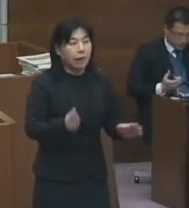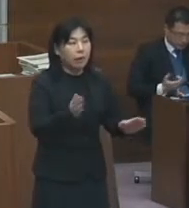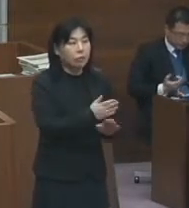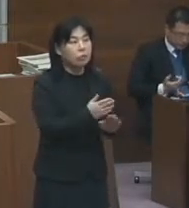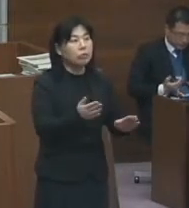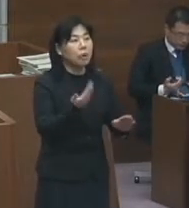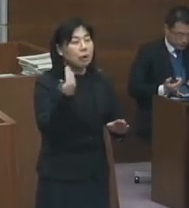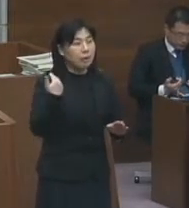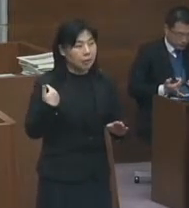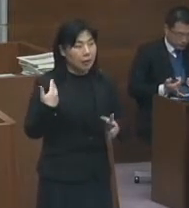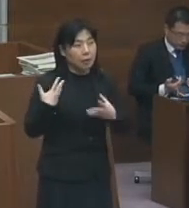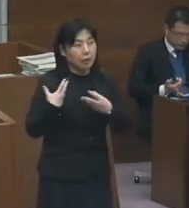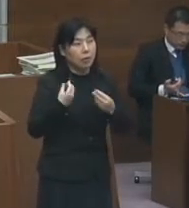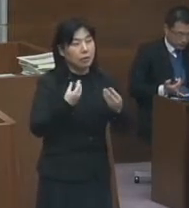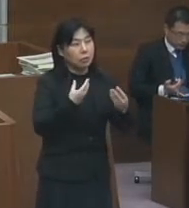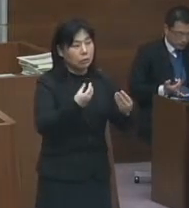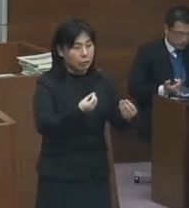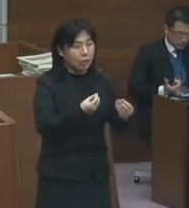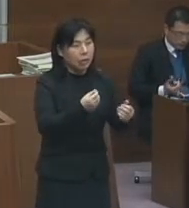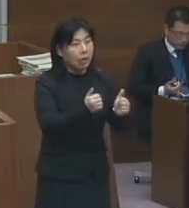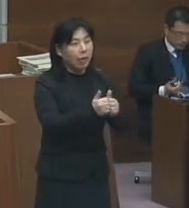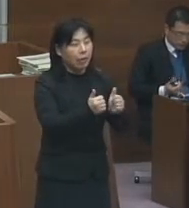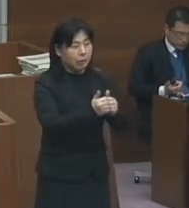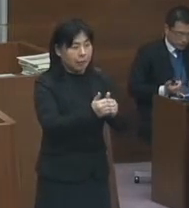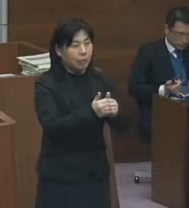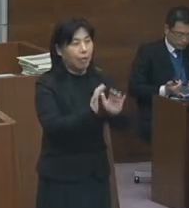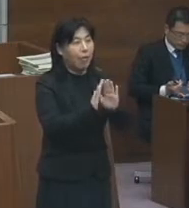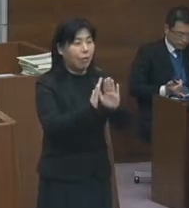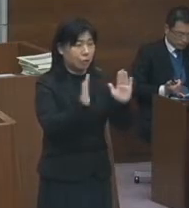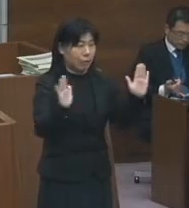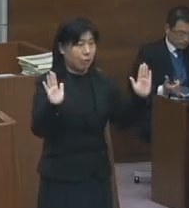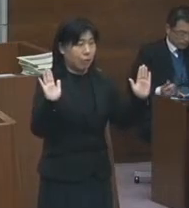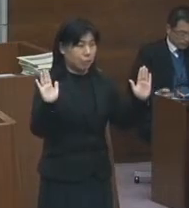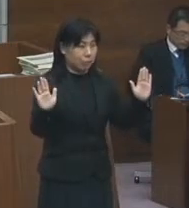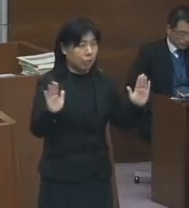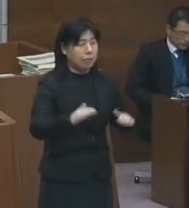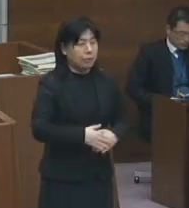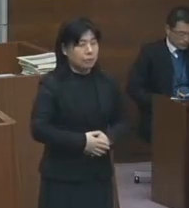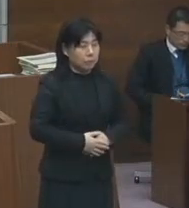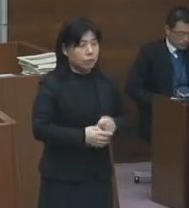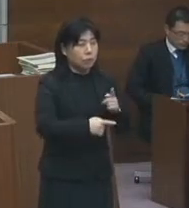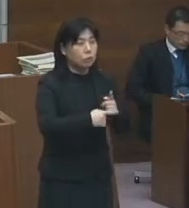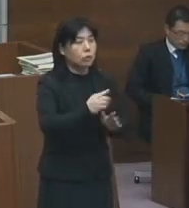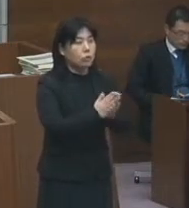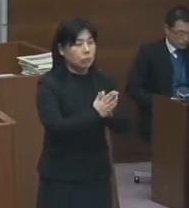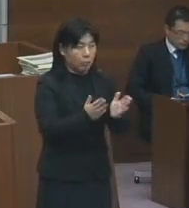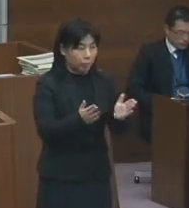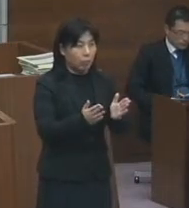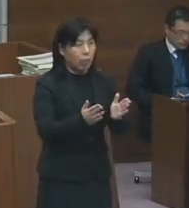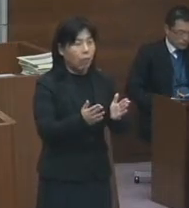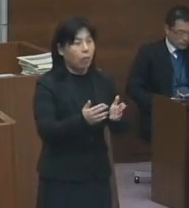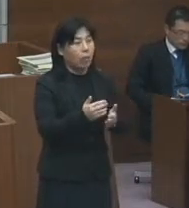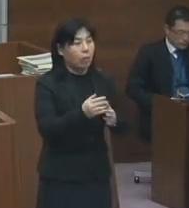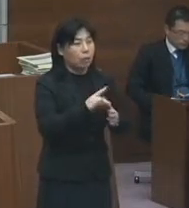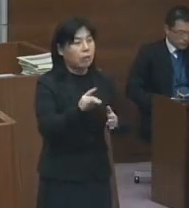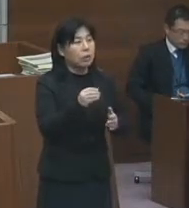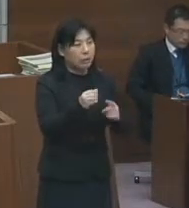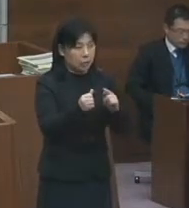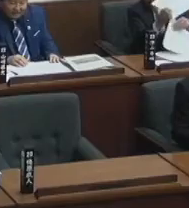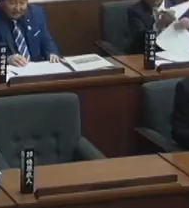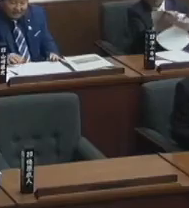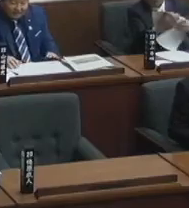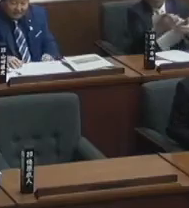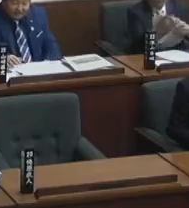休憩前に引き続き会議を再開いたします。辻本達也議員、発言を許します